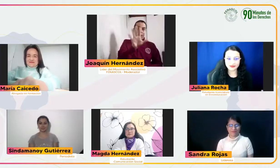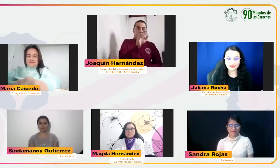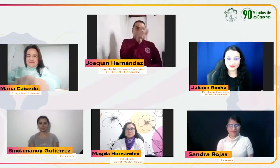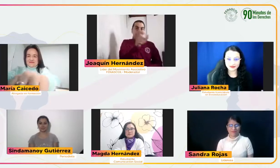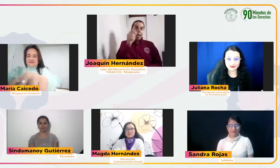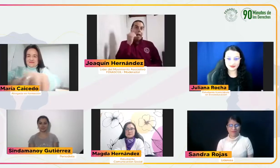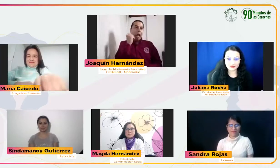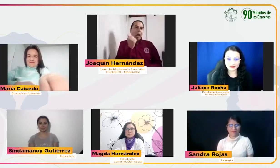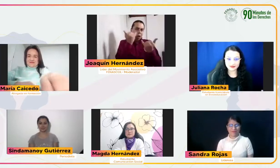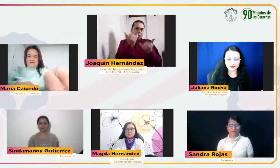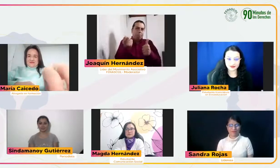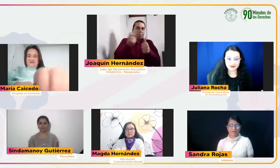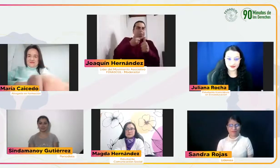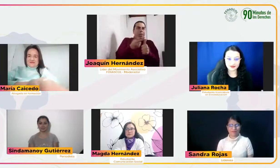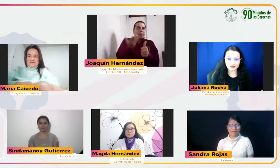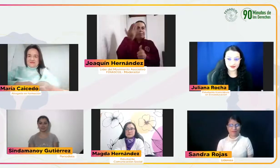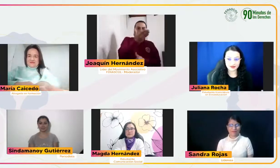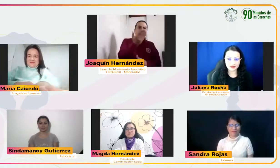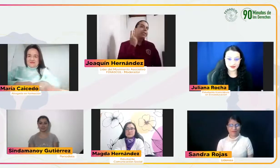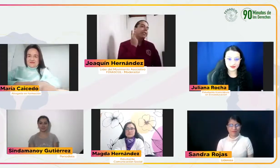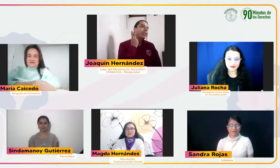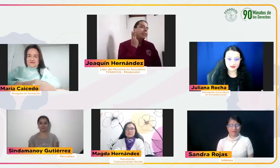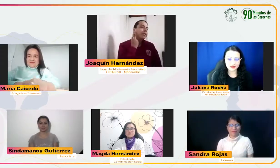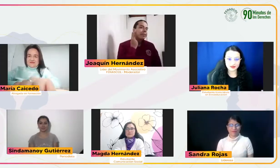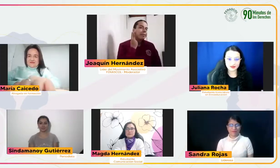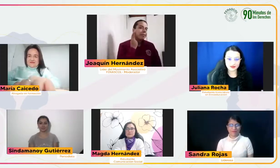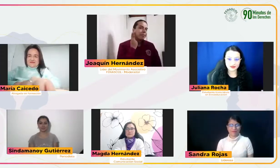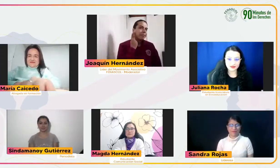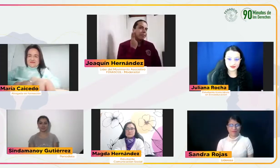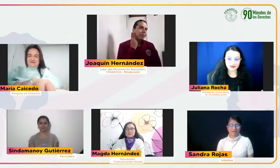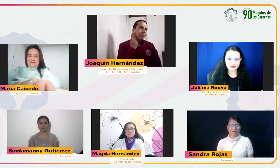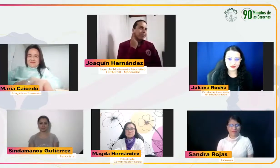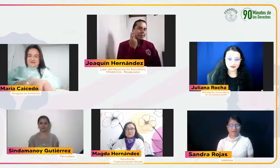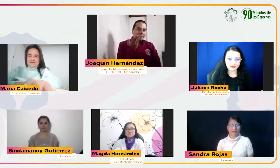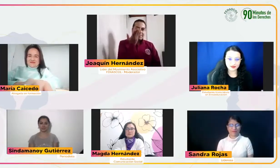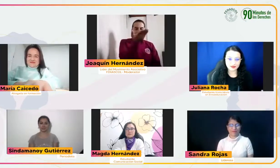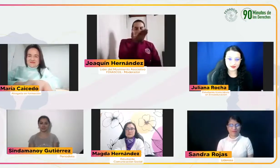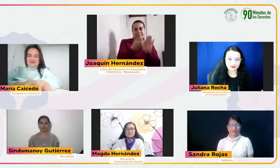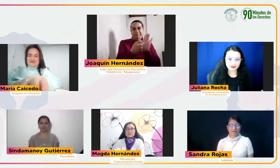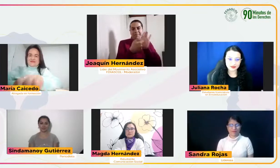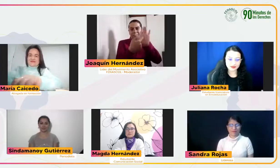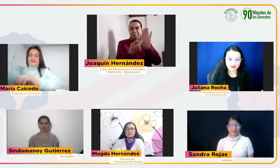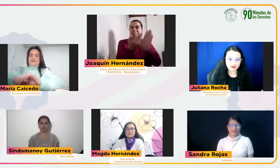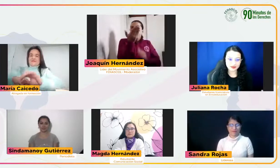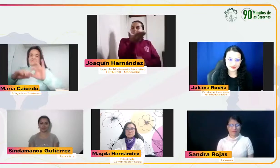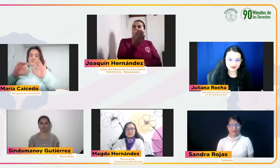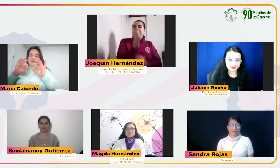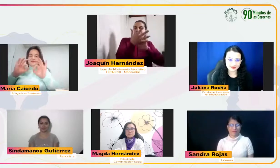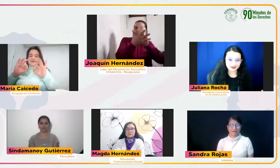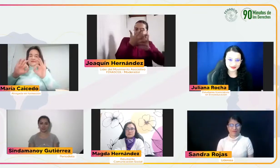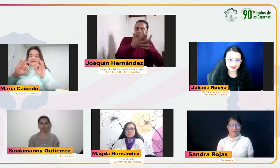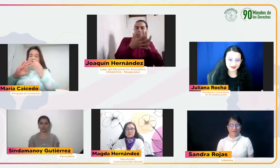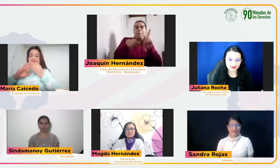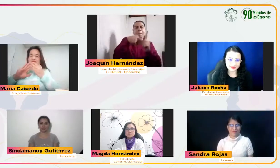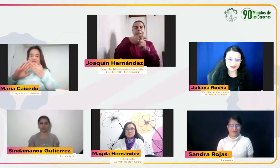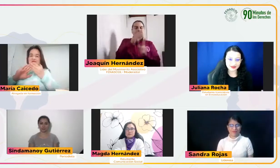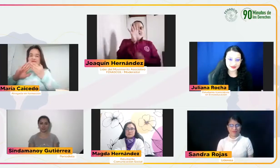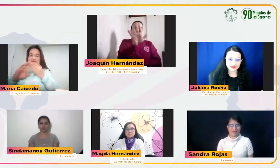Así que las que estamos viendo ahora, quien nos acompaña, quisiera darle la seña primero a